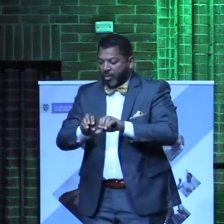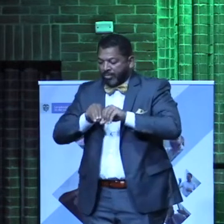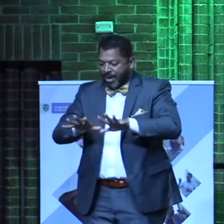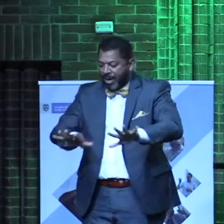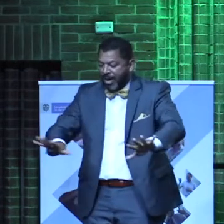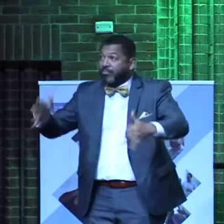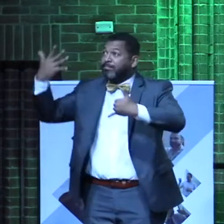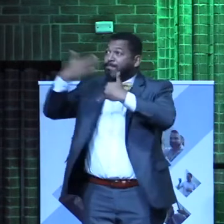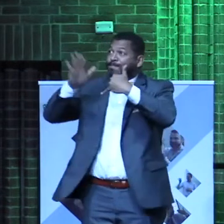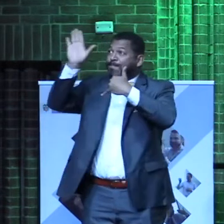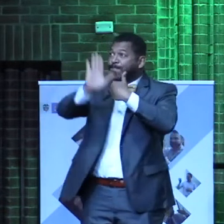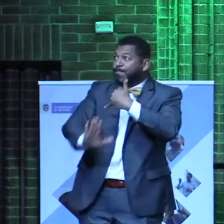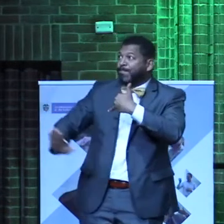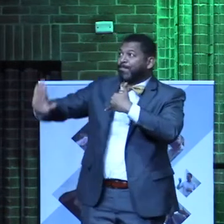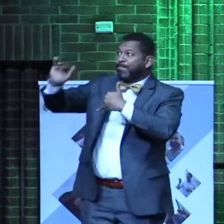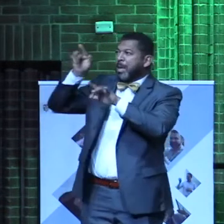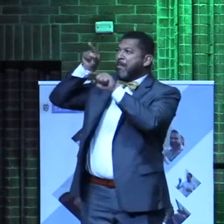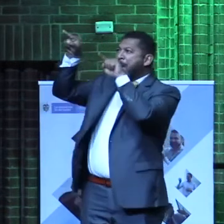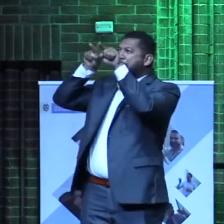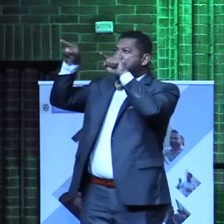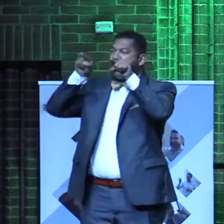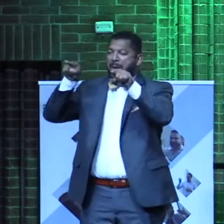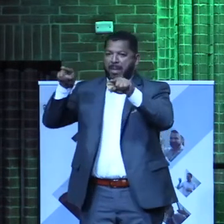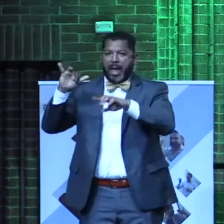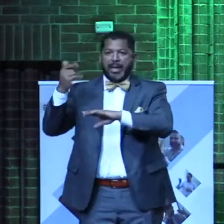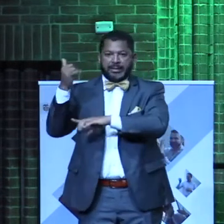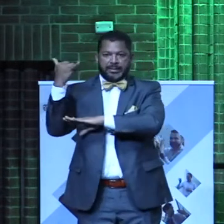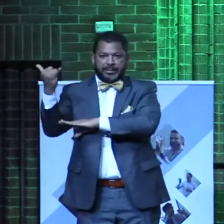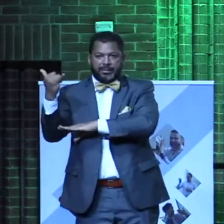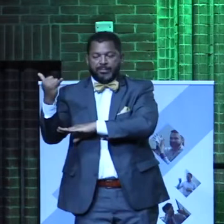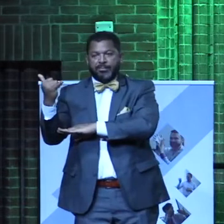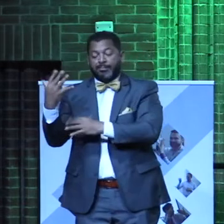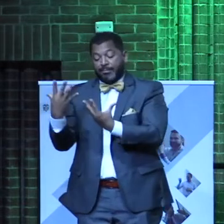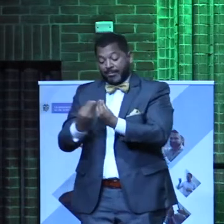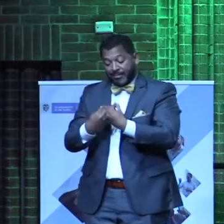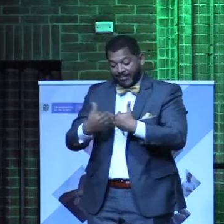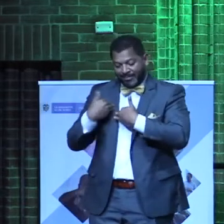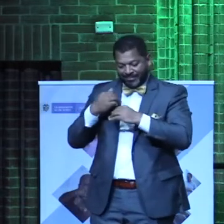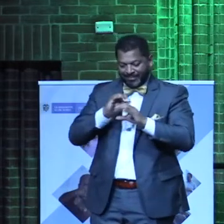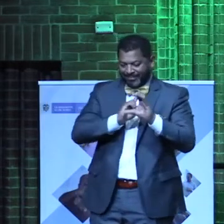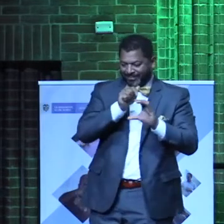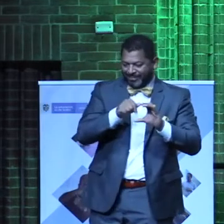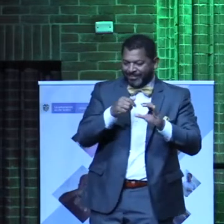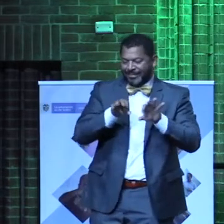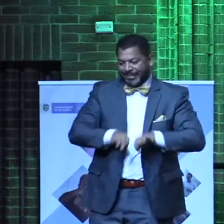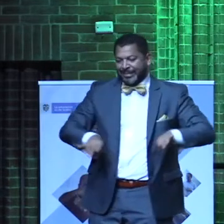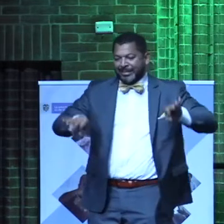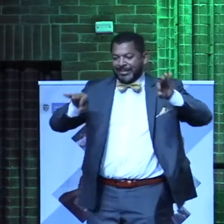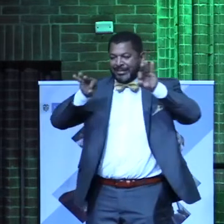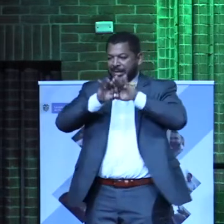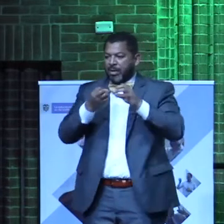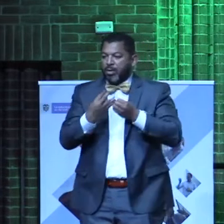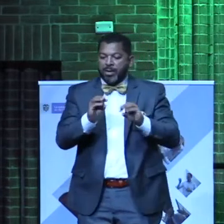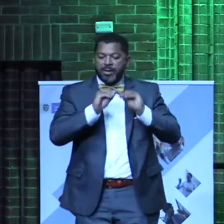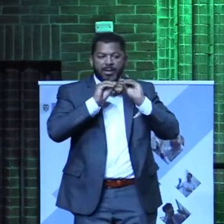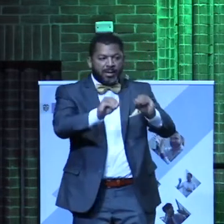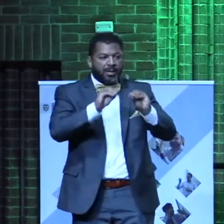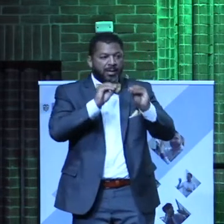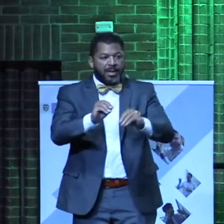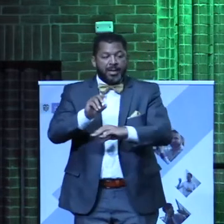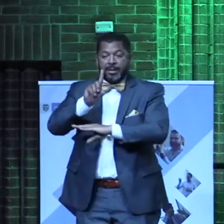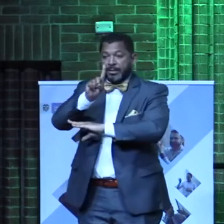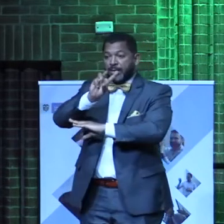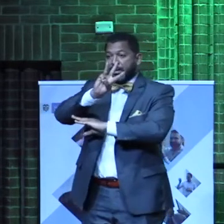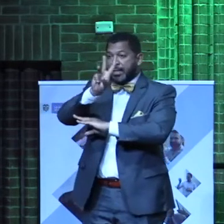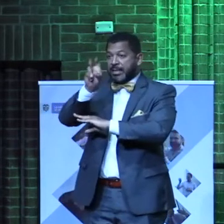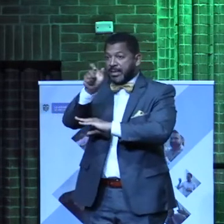país, ¿sí? Lo hacemos en todo el país. Entonces, para nosotros es importante tener unas capacidades. Hemos capacitado 137 personas en